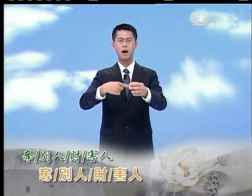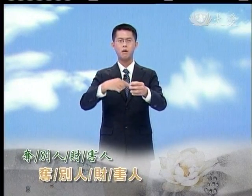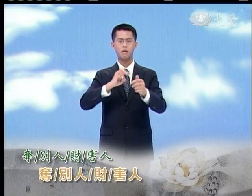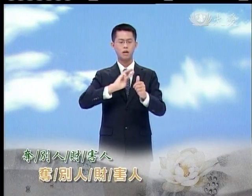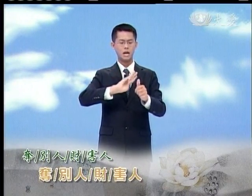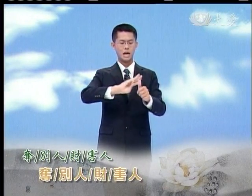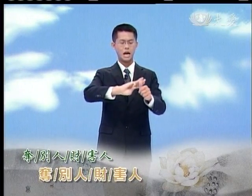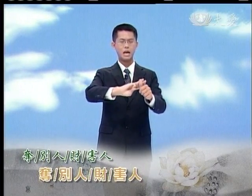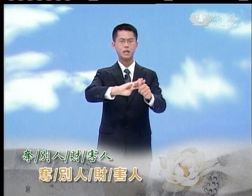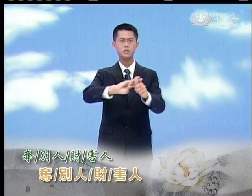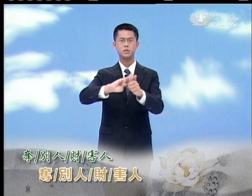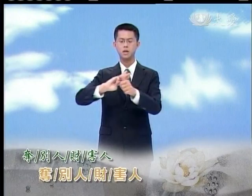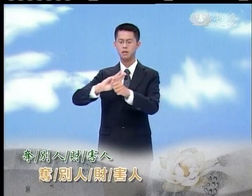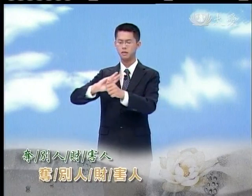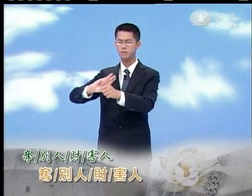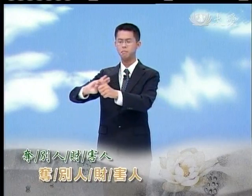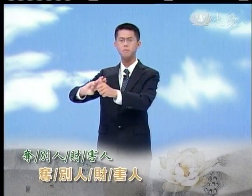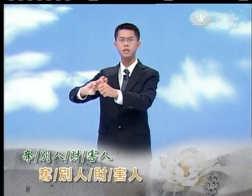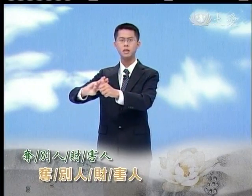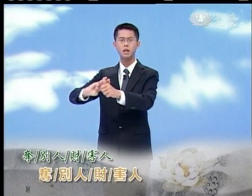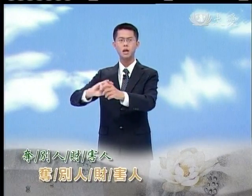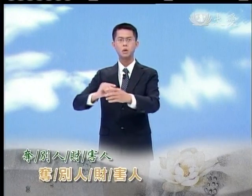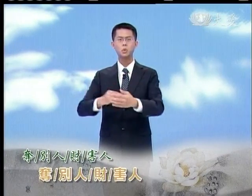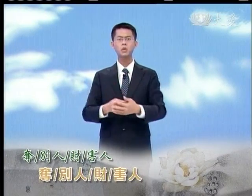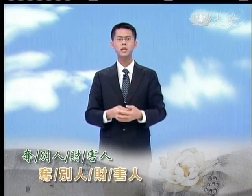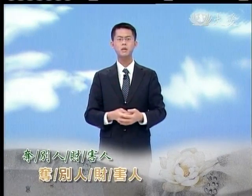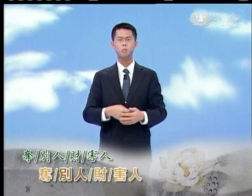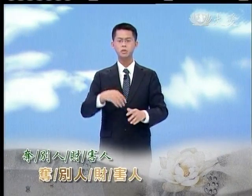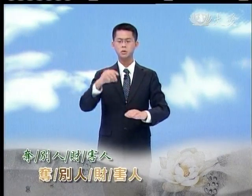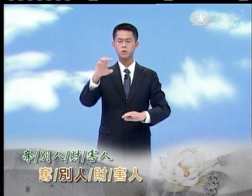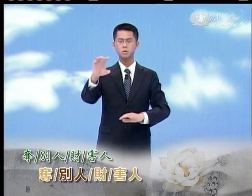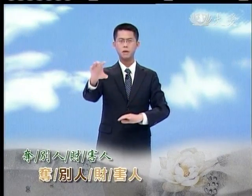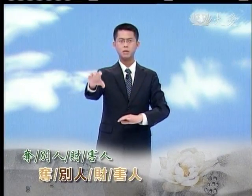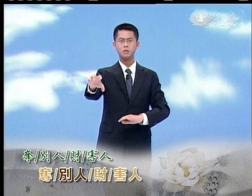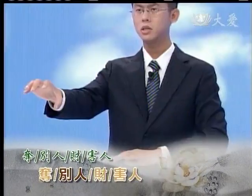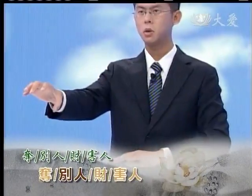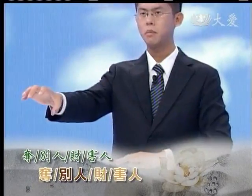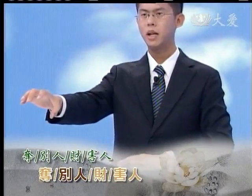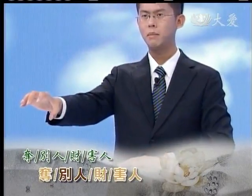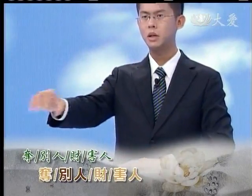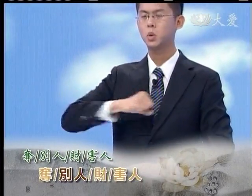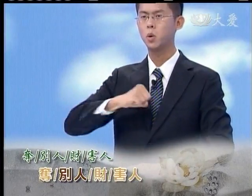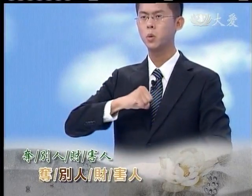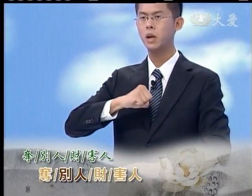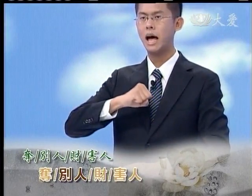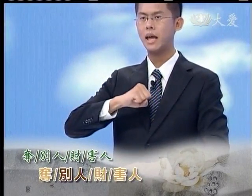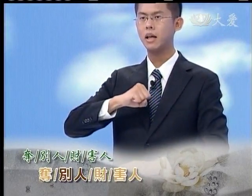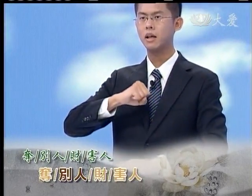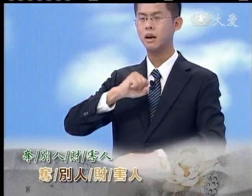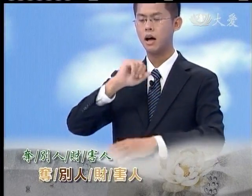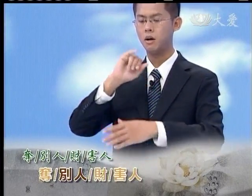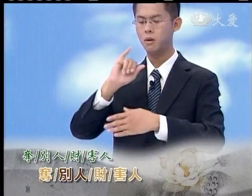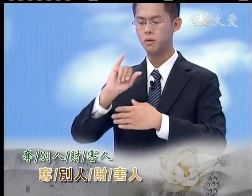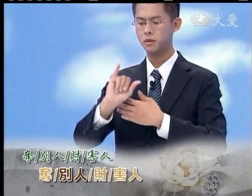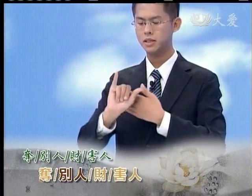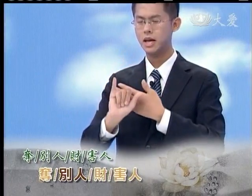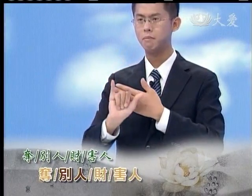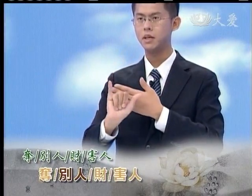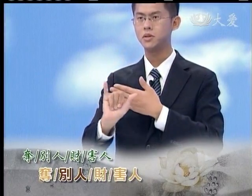宝害人命。夺人，我们右手把东西从别人那边夺过来，然后再比